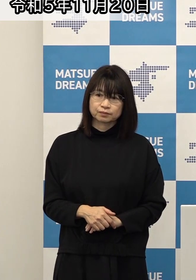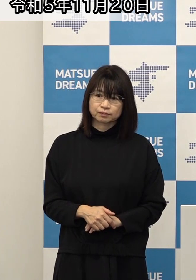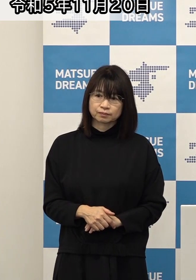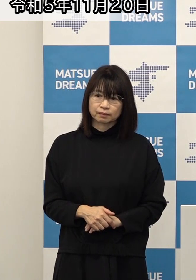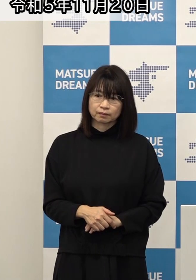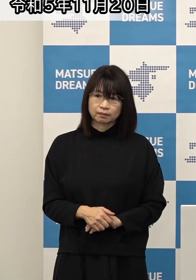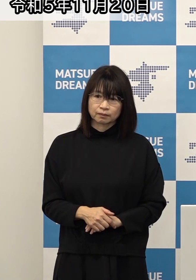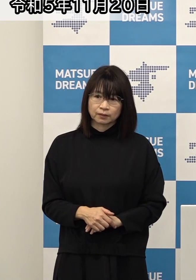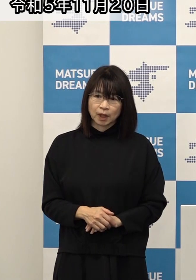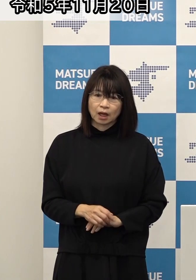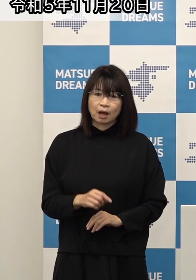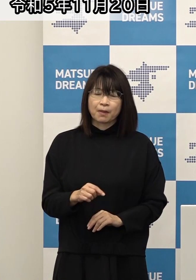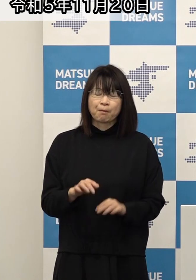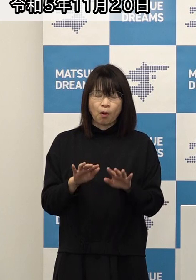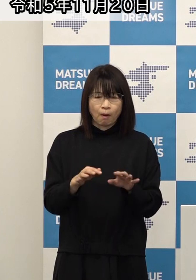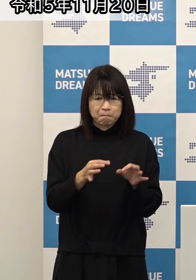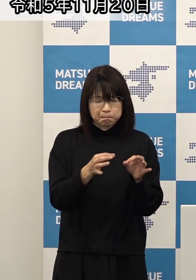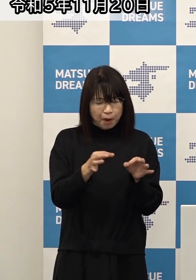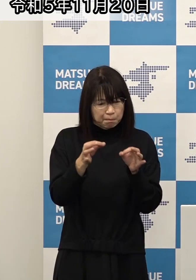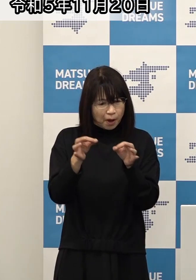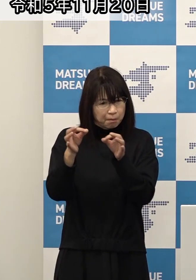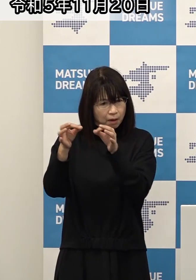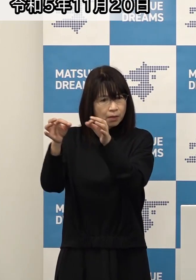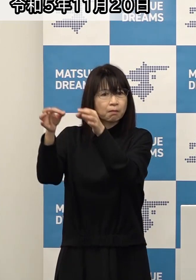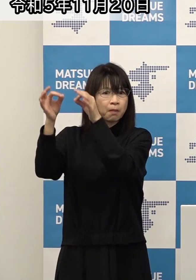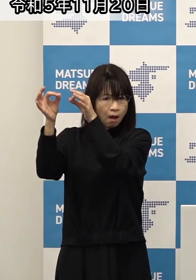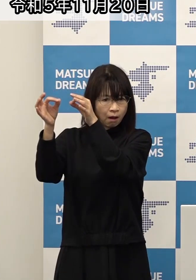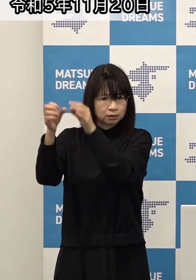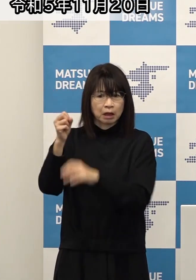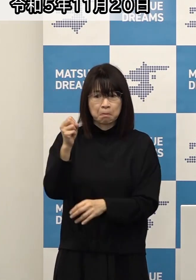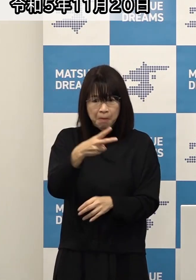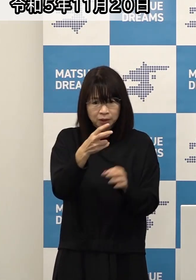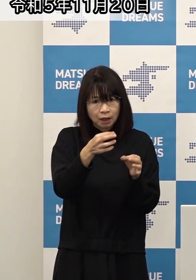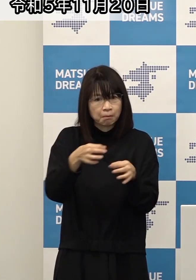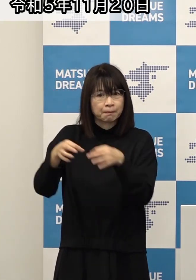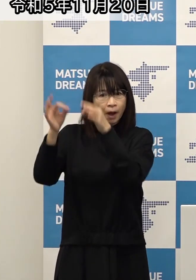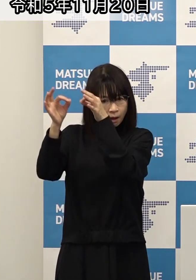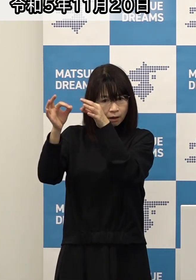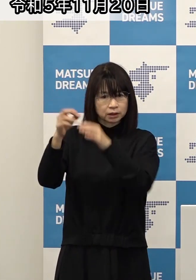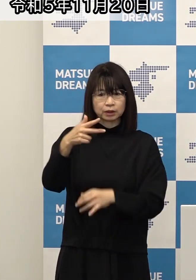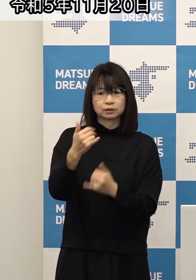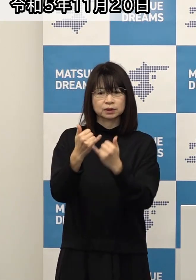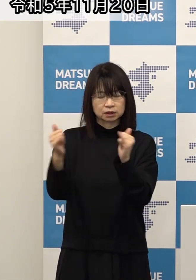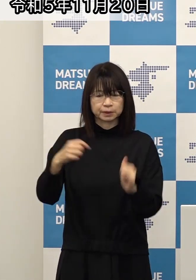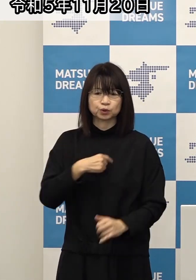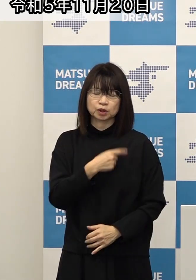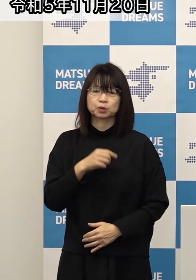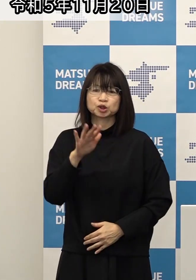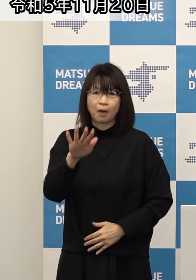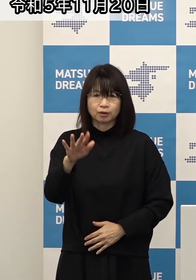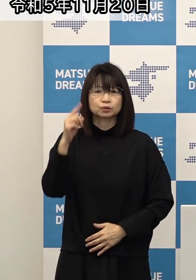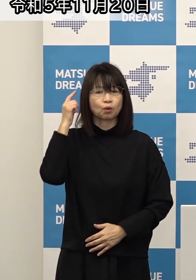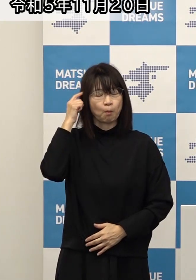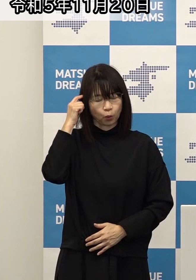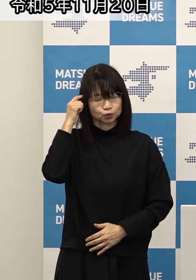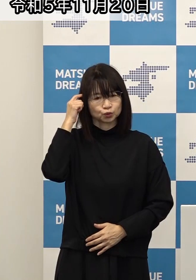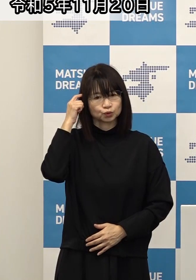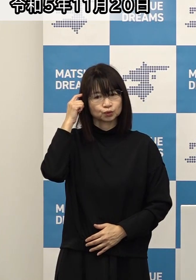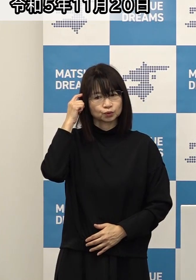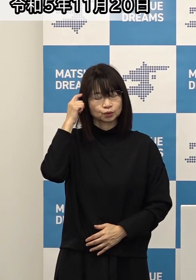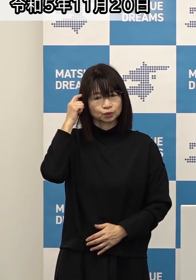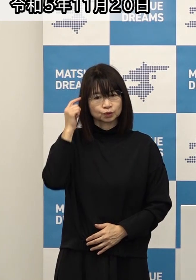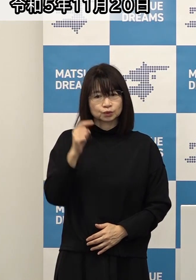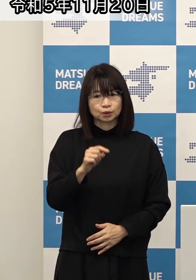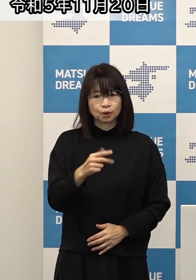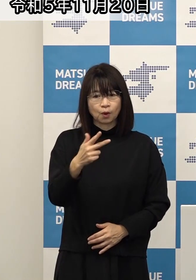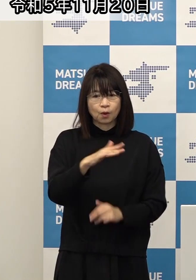ここまで総工費上がりに上がってまだ上がるのかと思われる市民の方も一部いらっしゃると思います。はい、そういう方に対してですね、